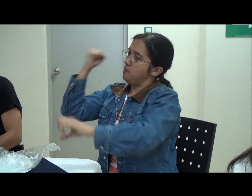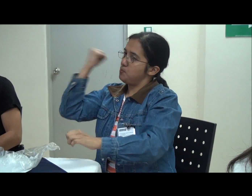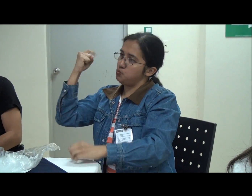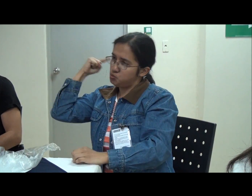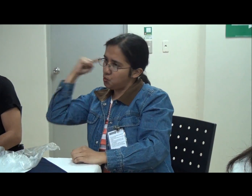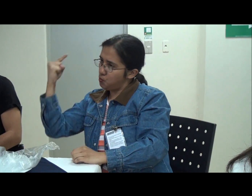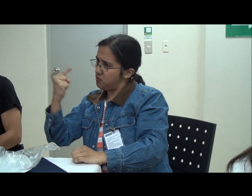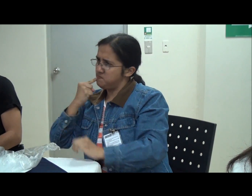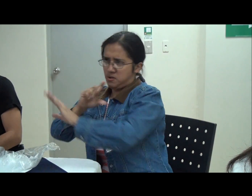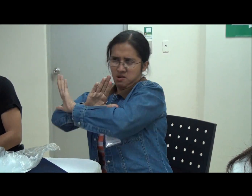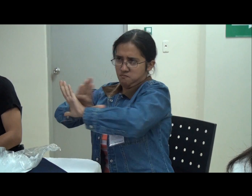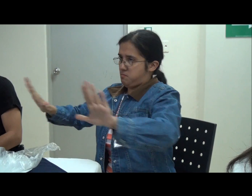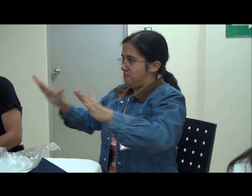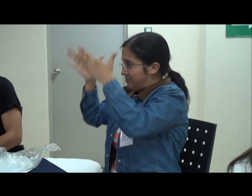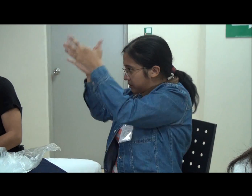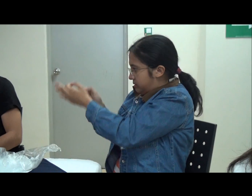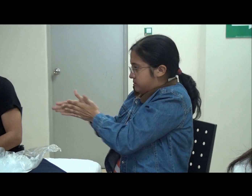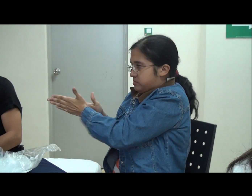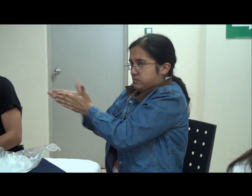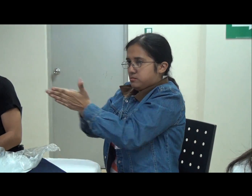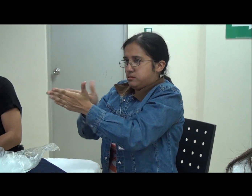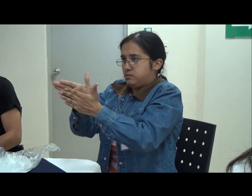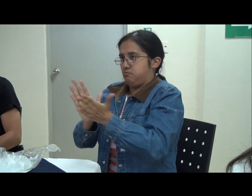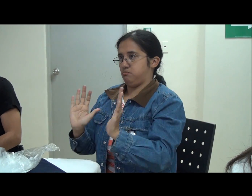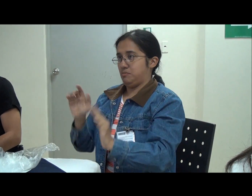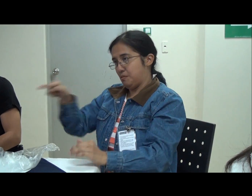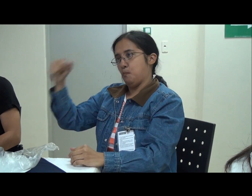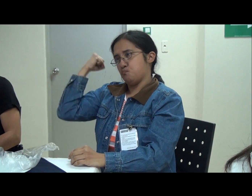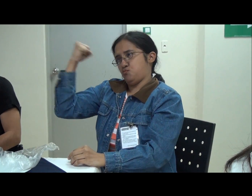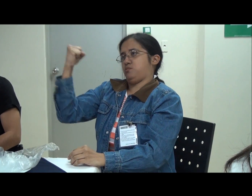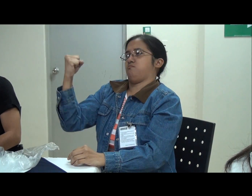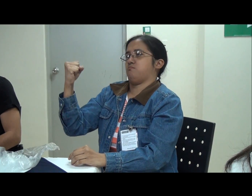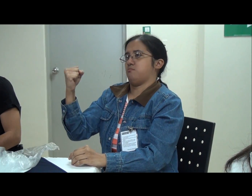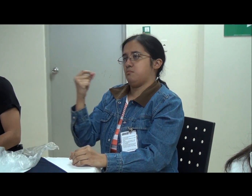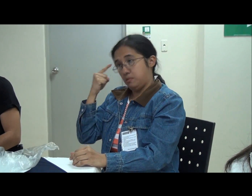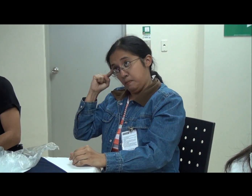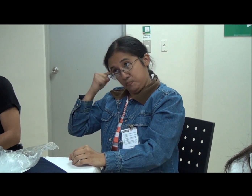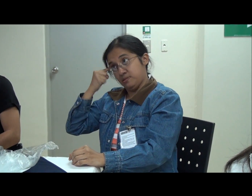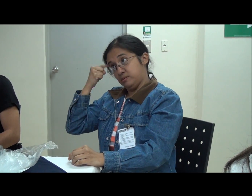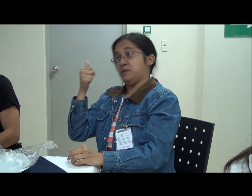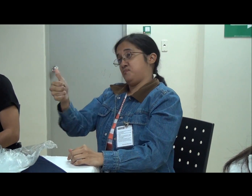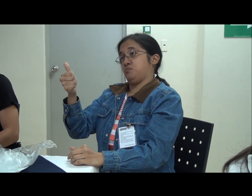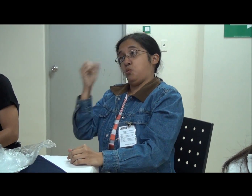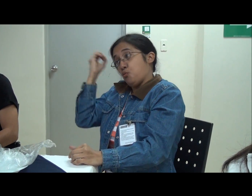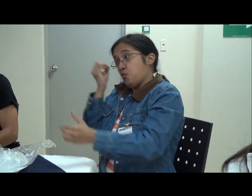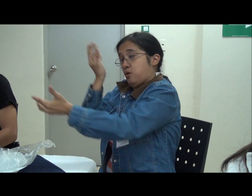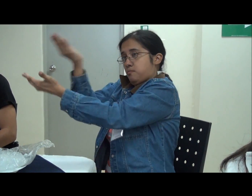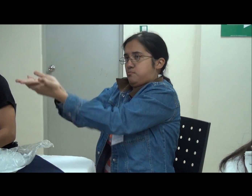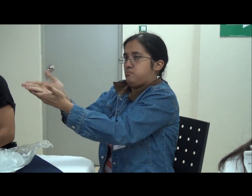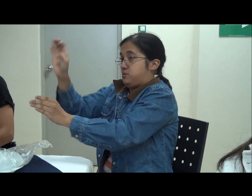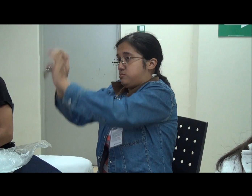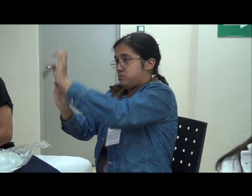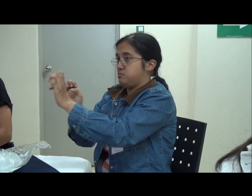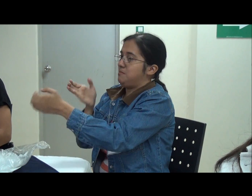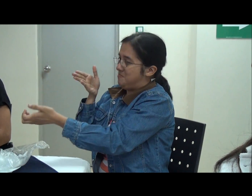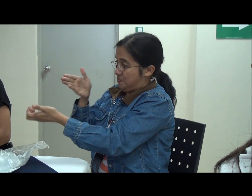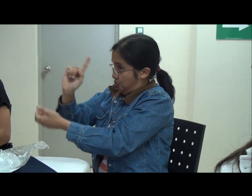Y eso sí es importante, la evaluación de la persona que tenga interés, eso es mi